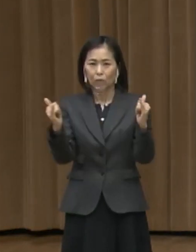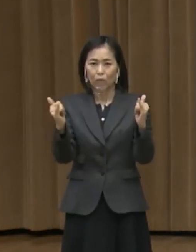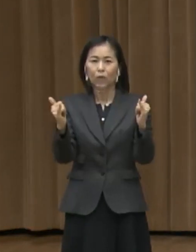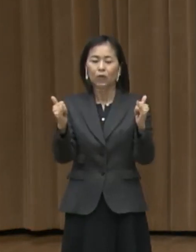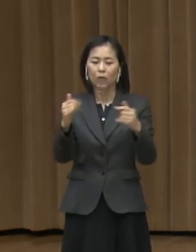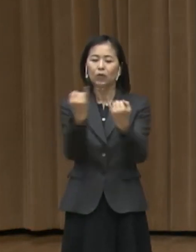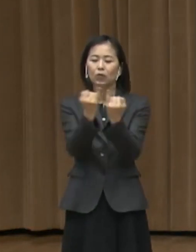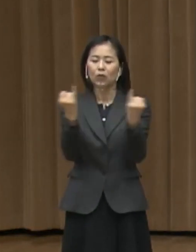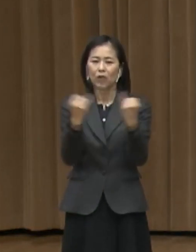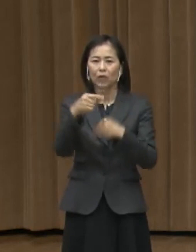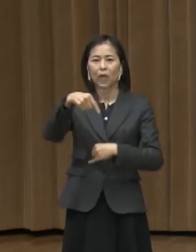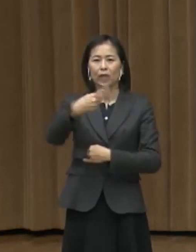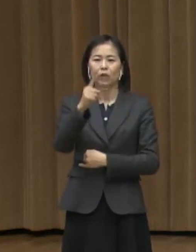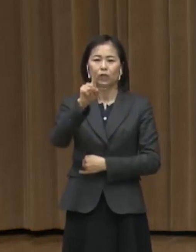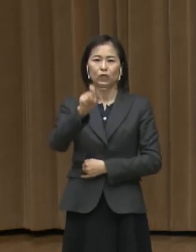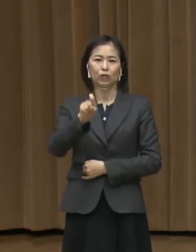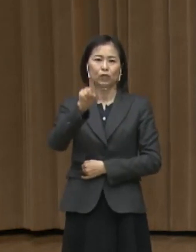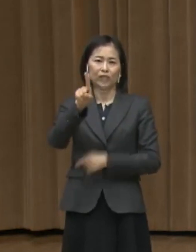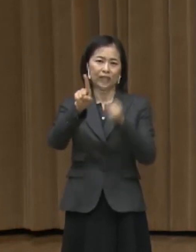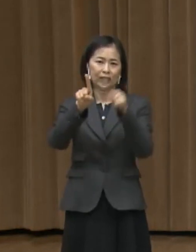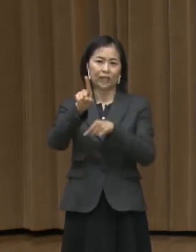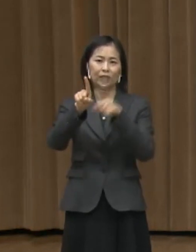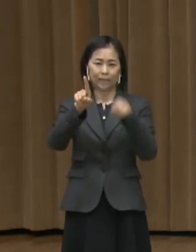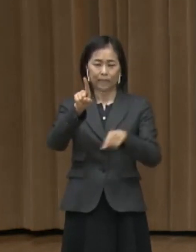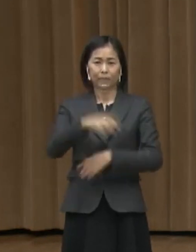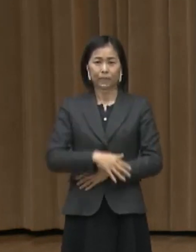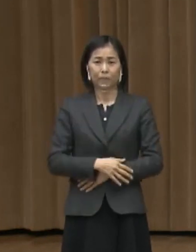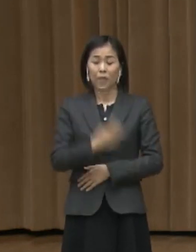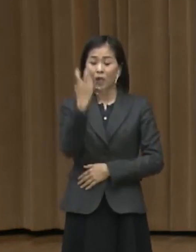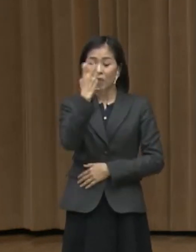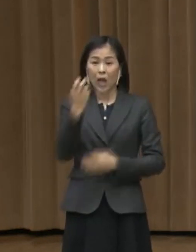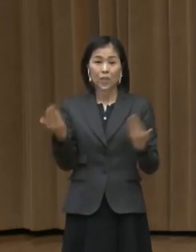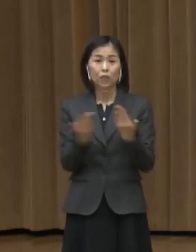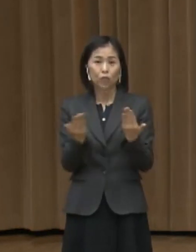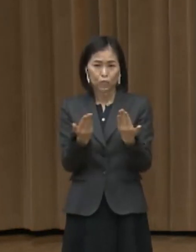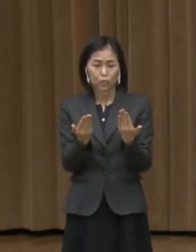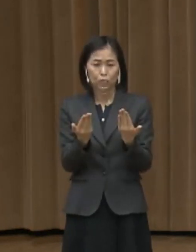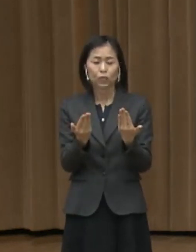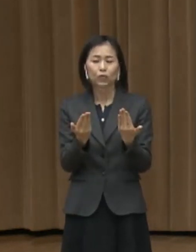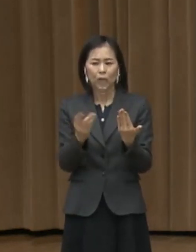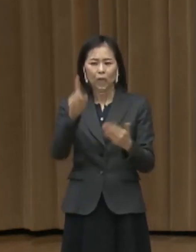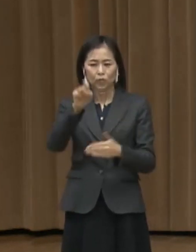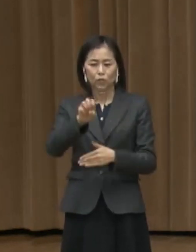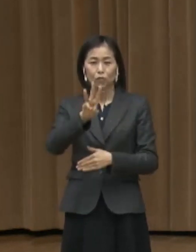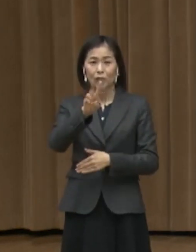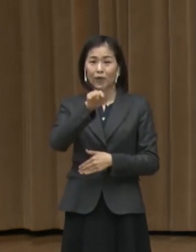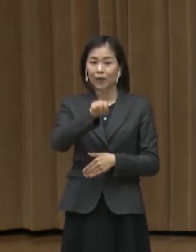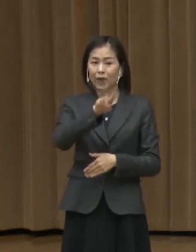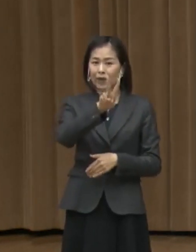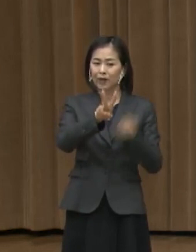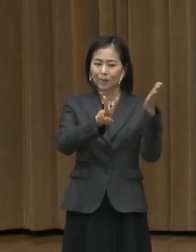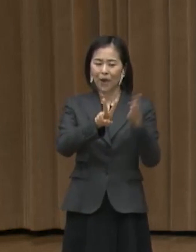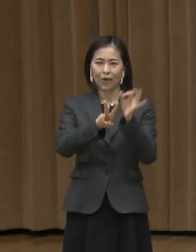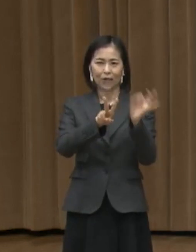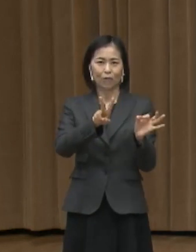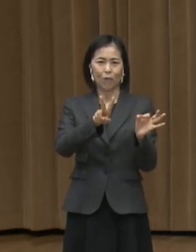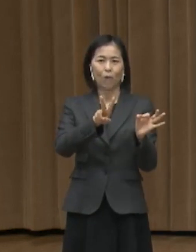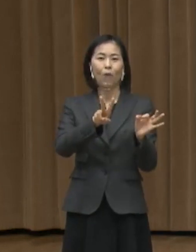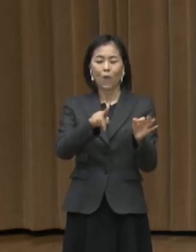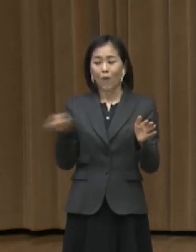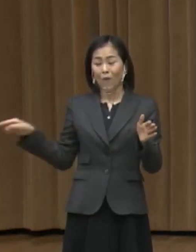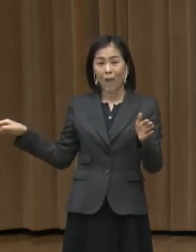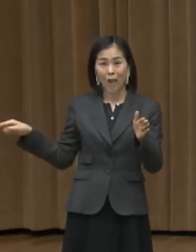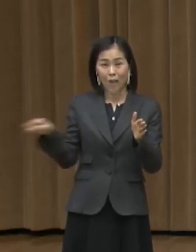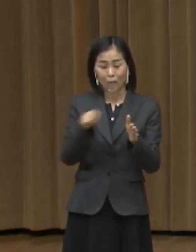111名となり、また管理職に占める女性職員の割合は 13.2%、 いずれも過去